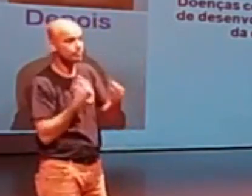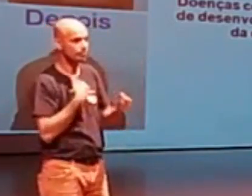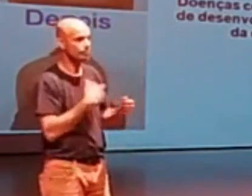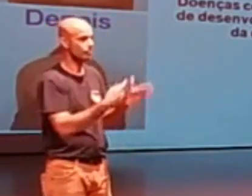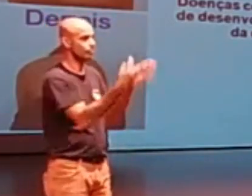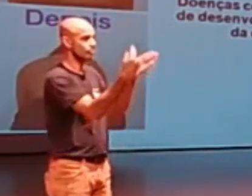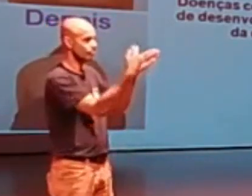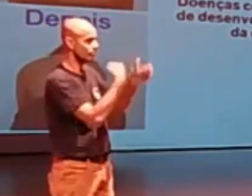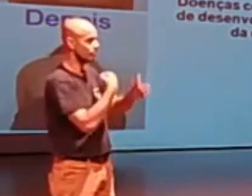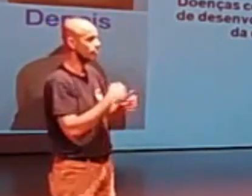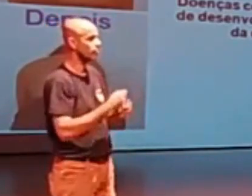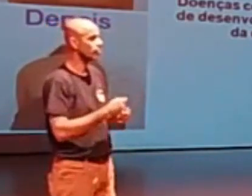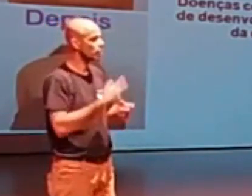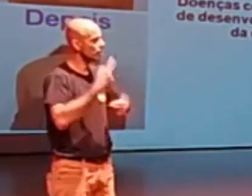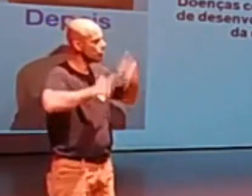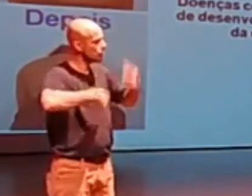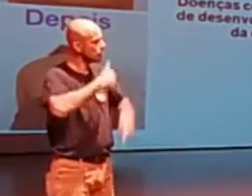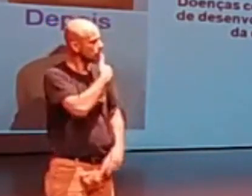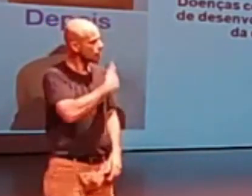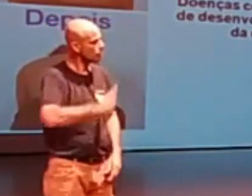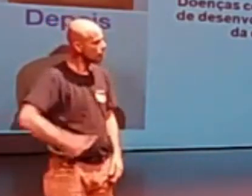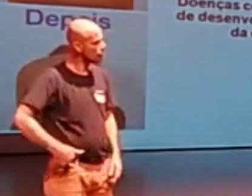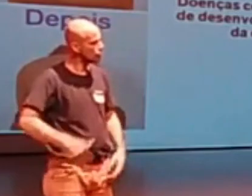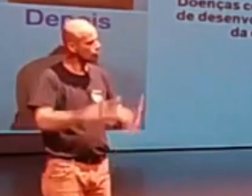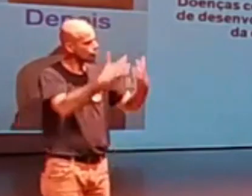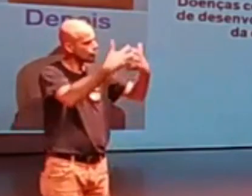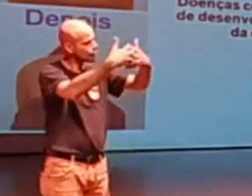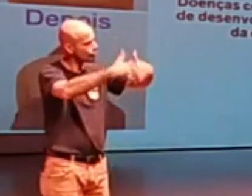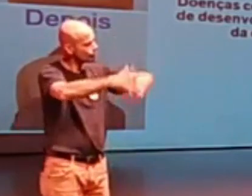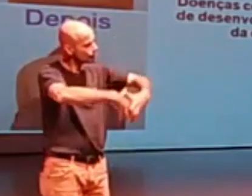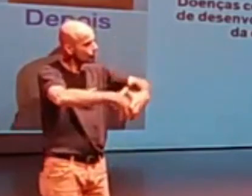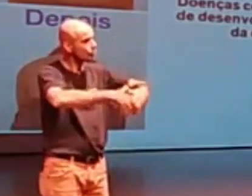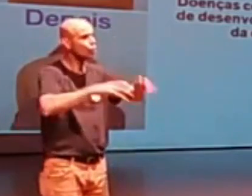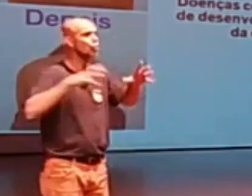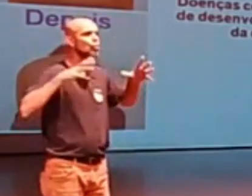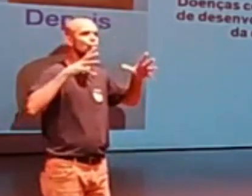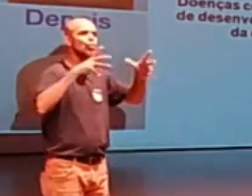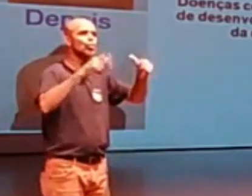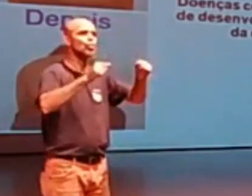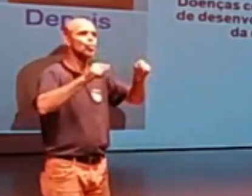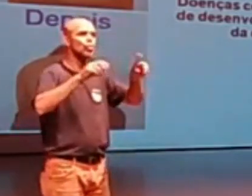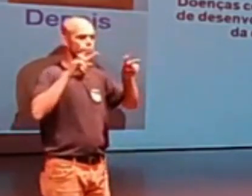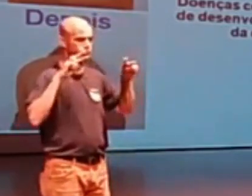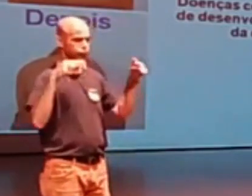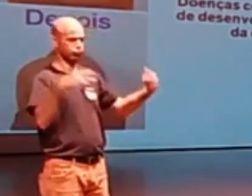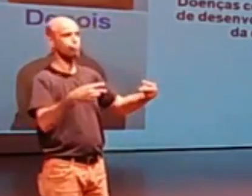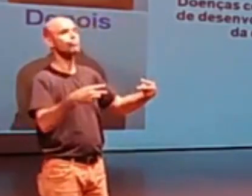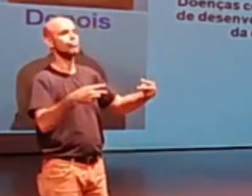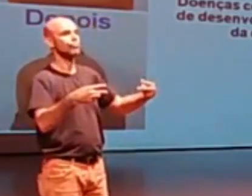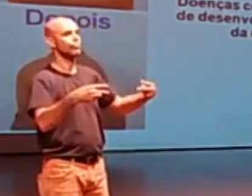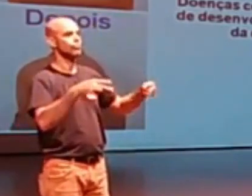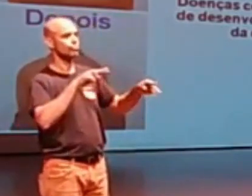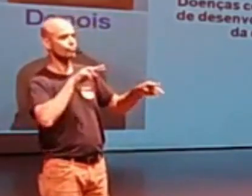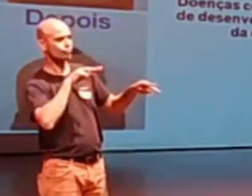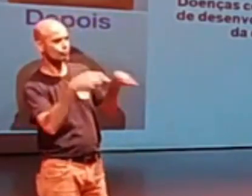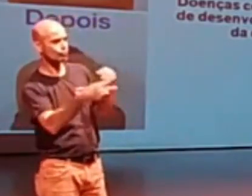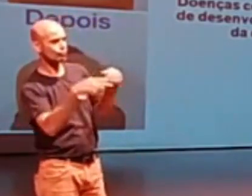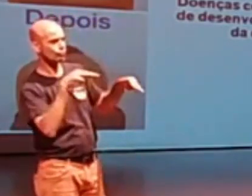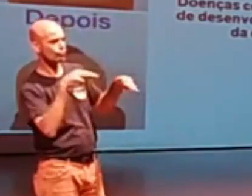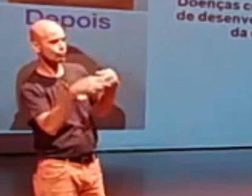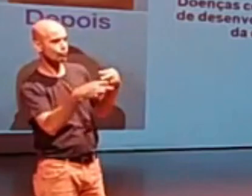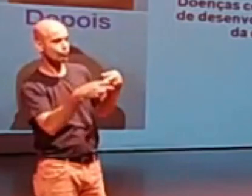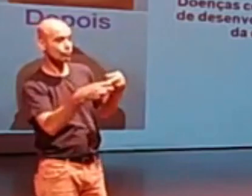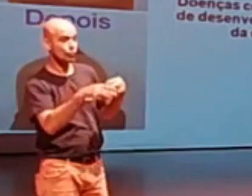questão. Se as políticas públicas funcionassem, se todos observassem, não é muito difícil, tá, gente? Uma criança que ela